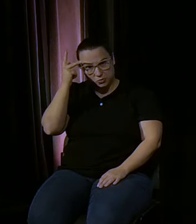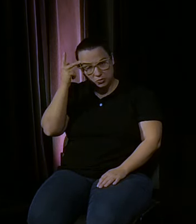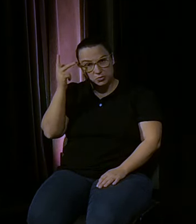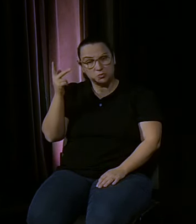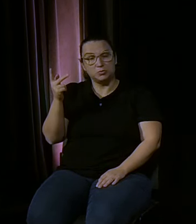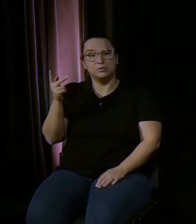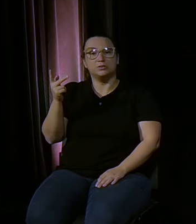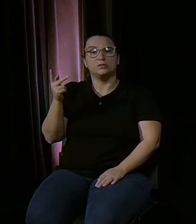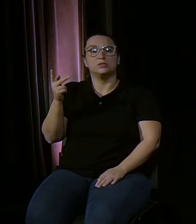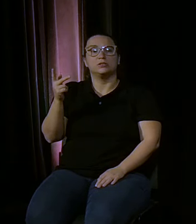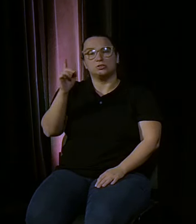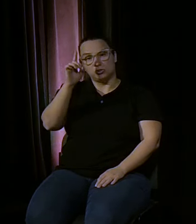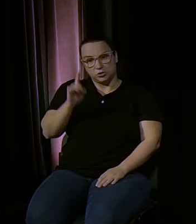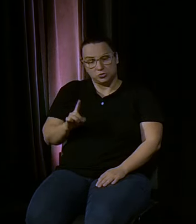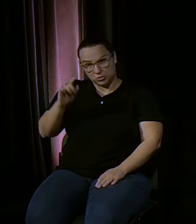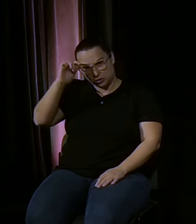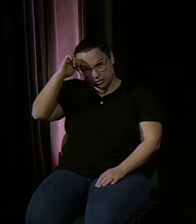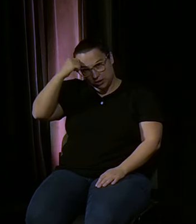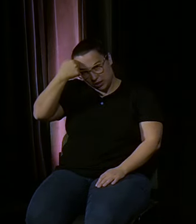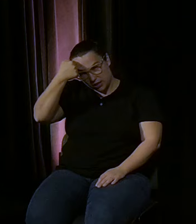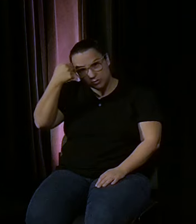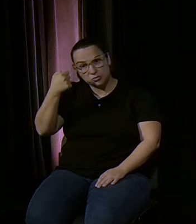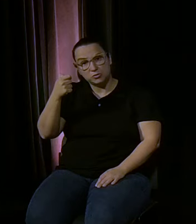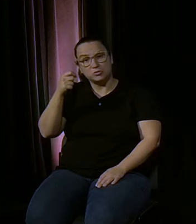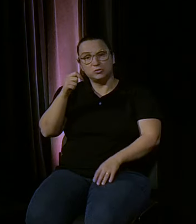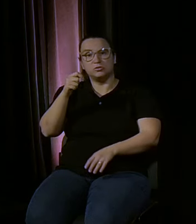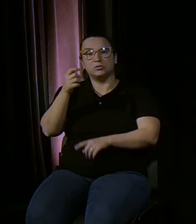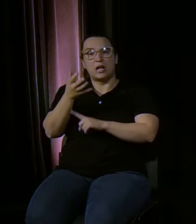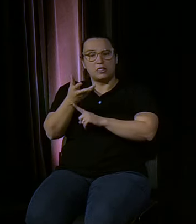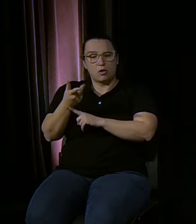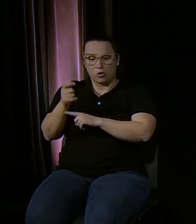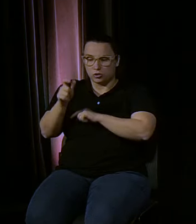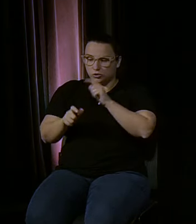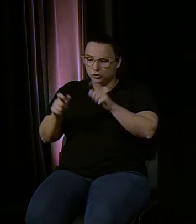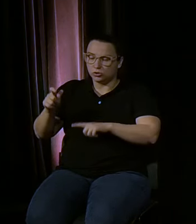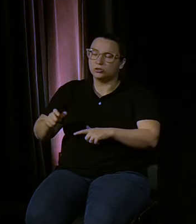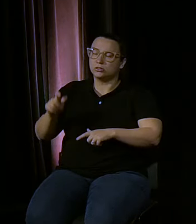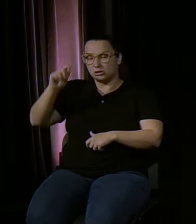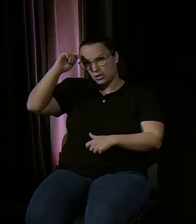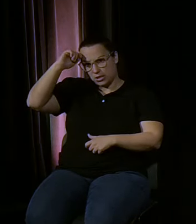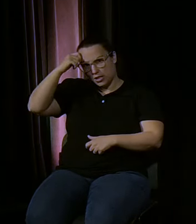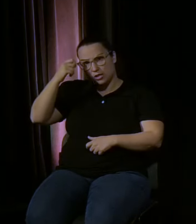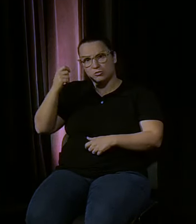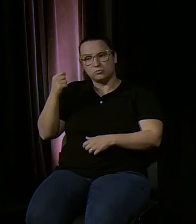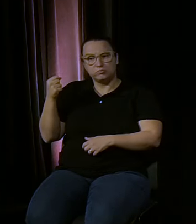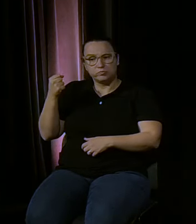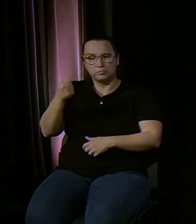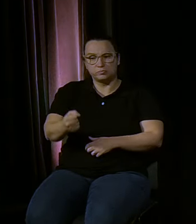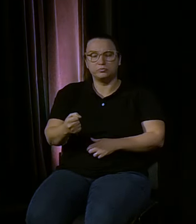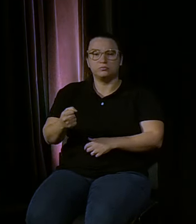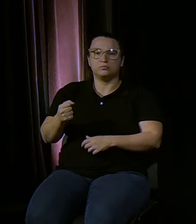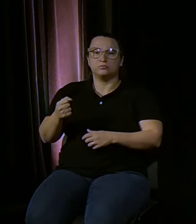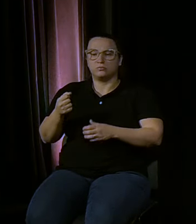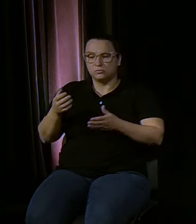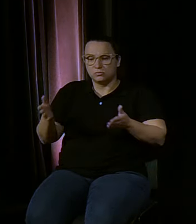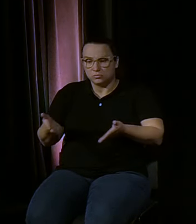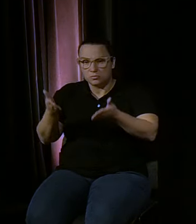estavam também, diretores negros, atores negros, que estavam trazendo essa política para frente,